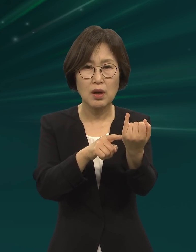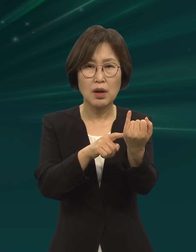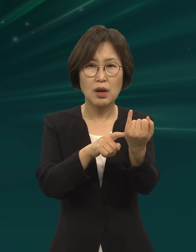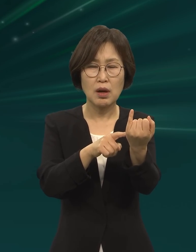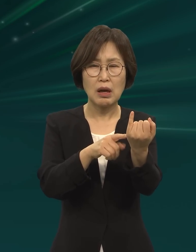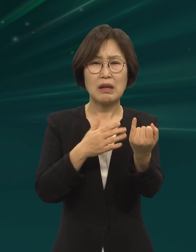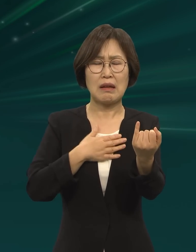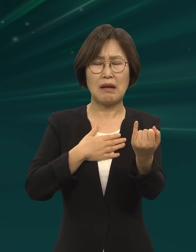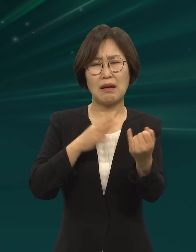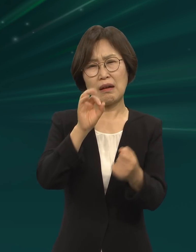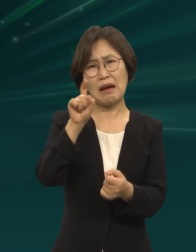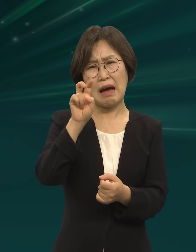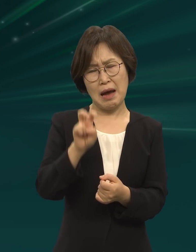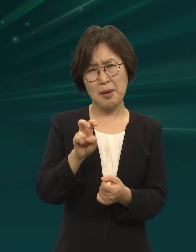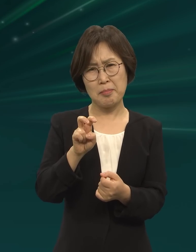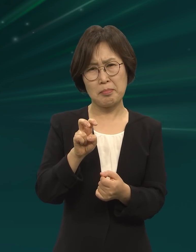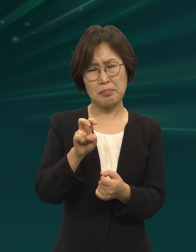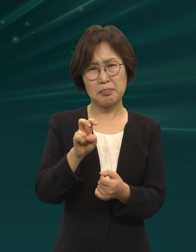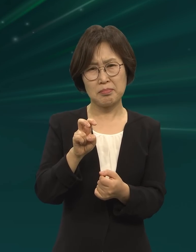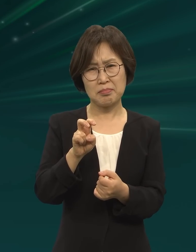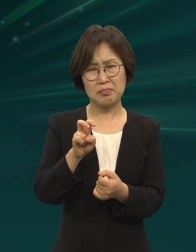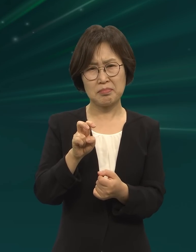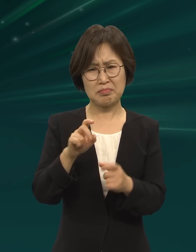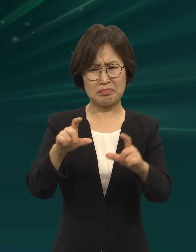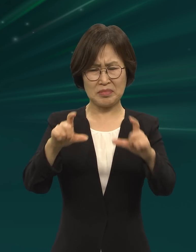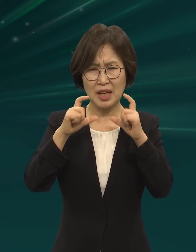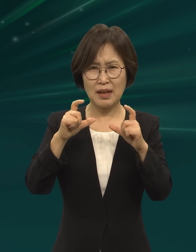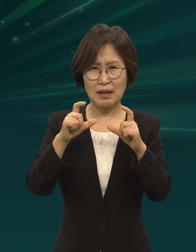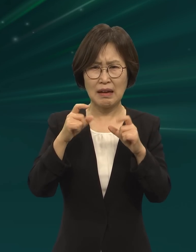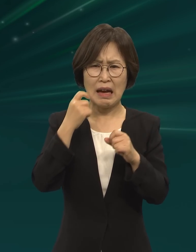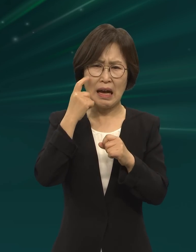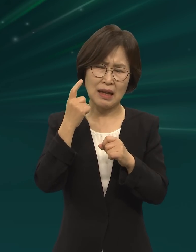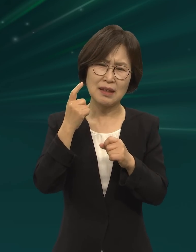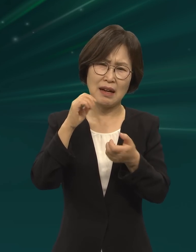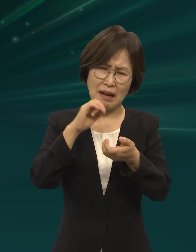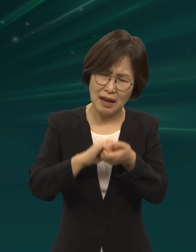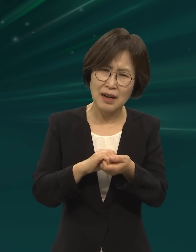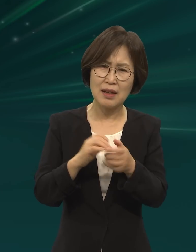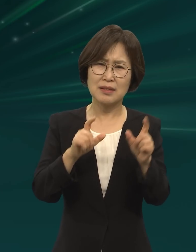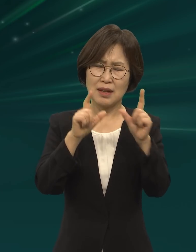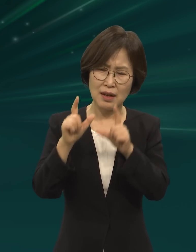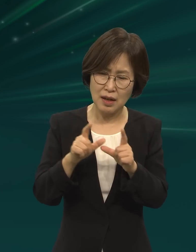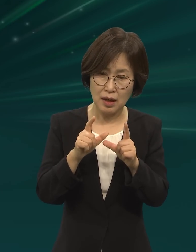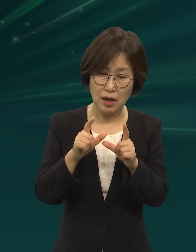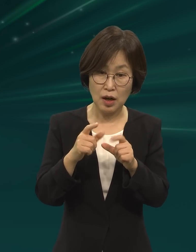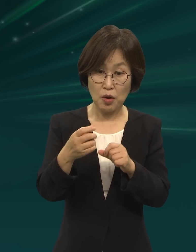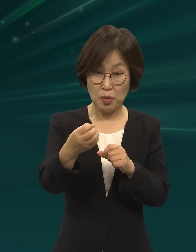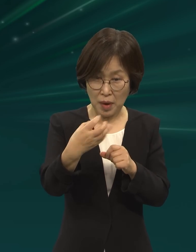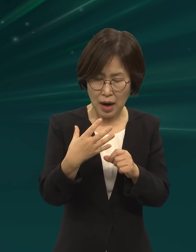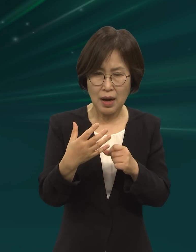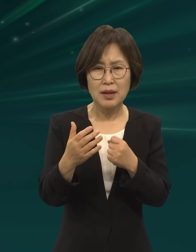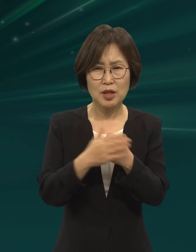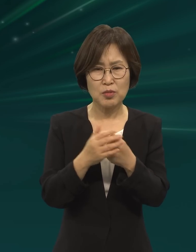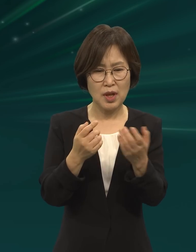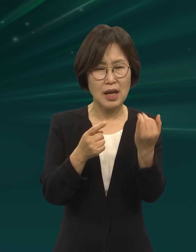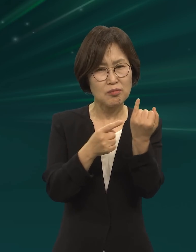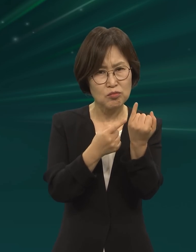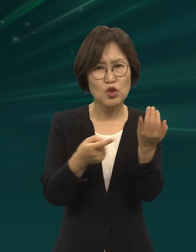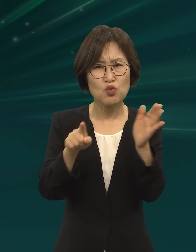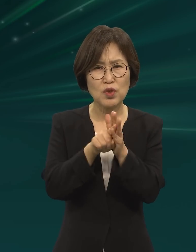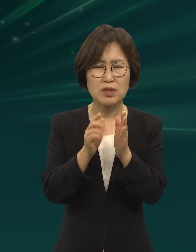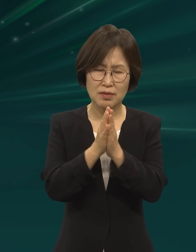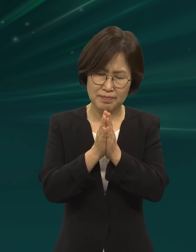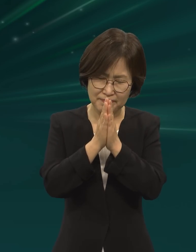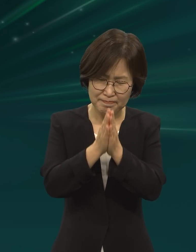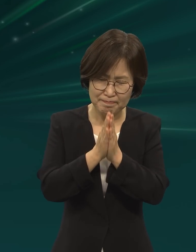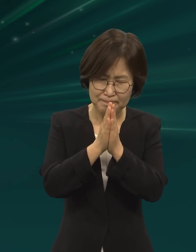암 걸렸다고, 의사님이 이렇게 말했다고 합니다. 그래서 우리 다 기도했습니다. 기도했는데 토요일 날에